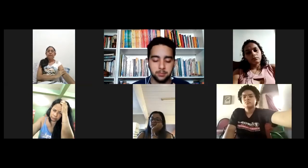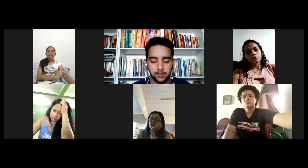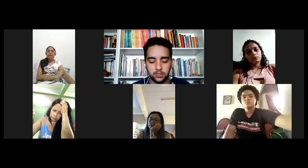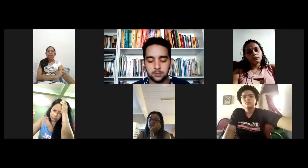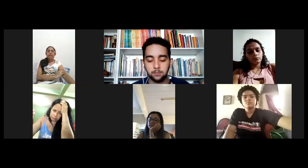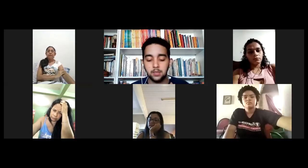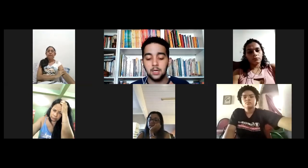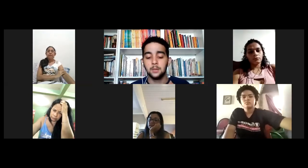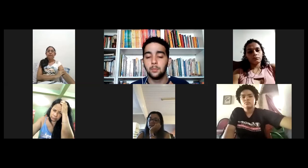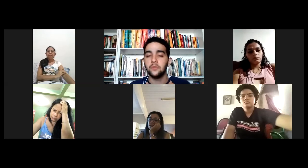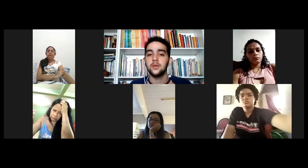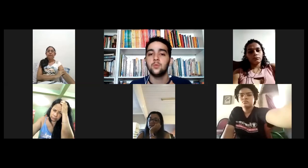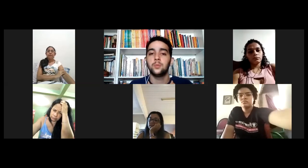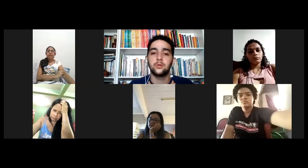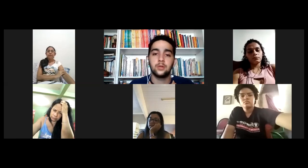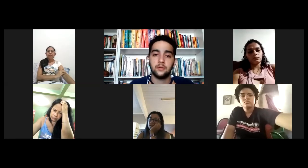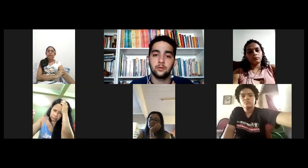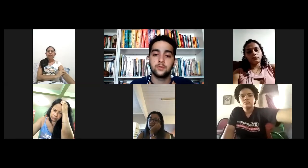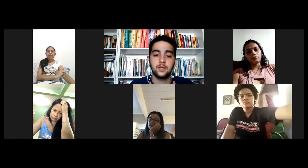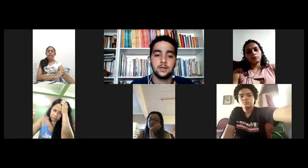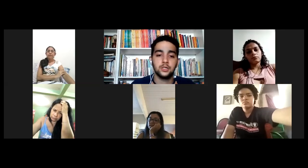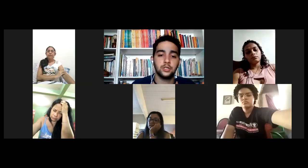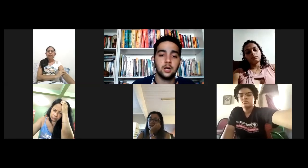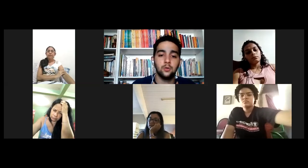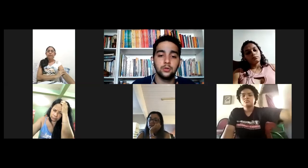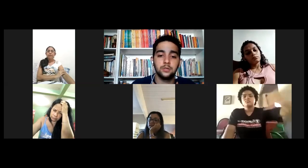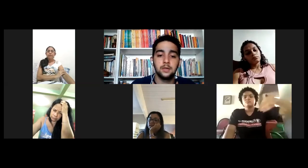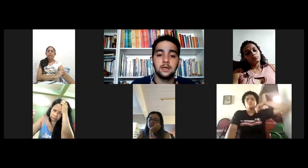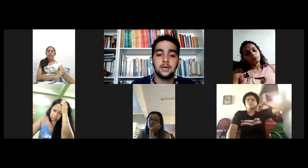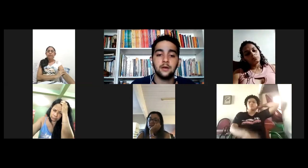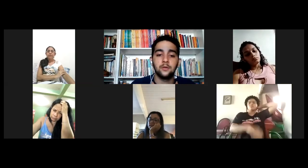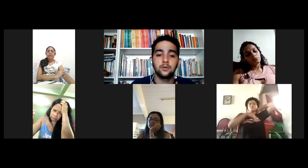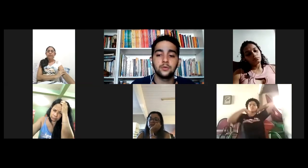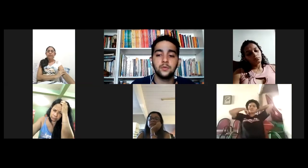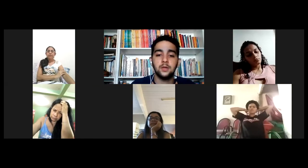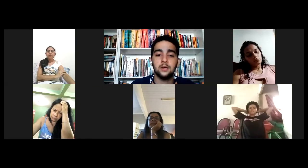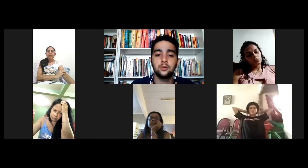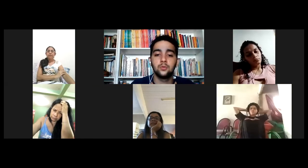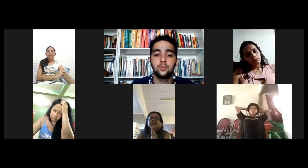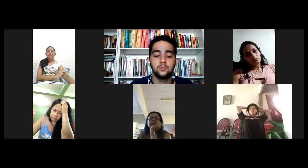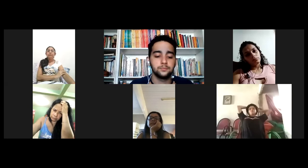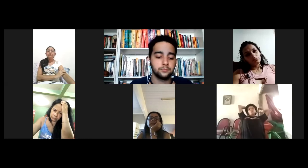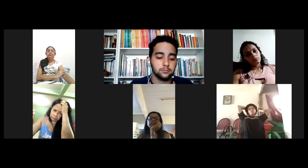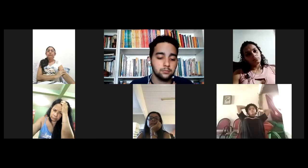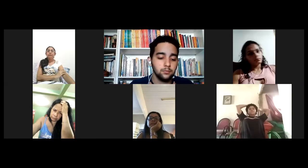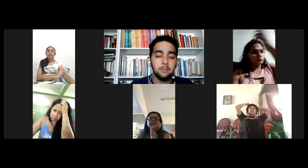determinados ambientes. E, por fim, é o período que a filosofia que a gente está hoje, que é a filosofia